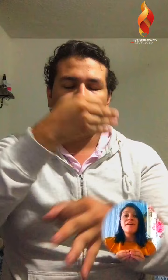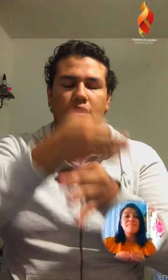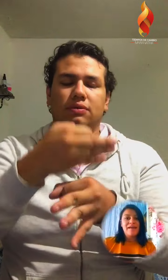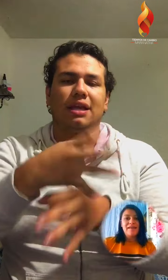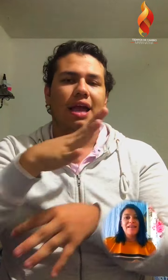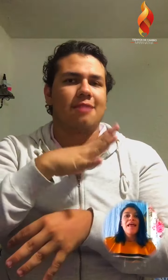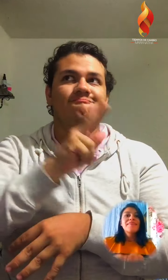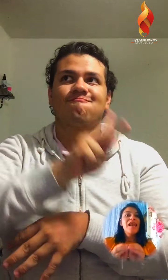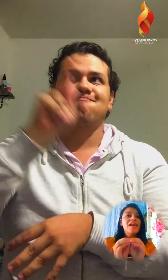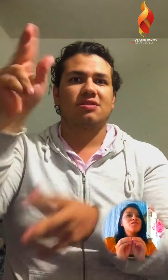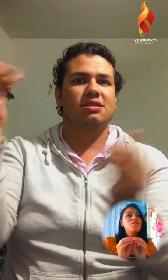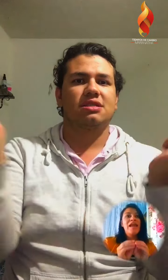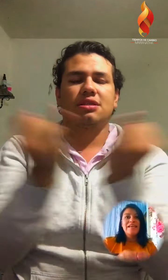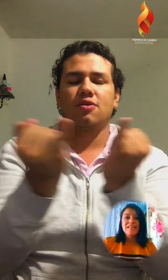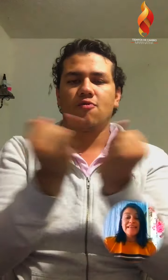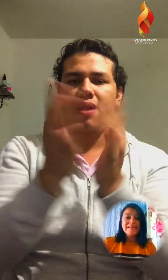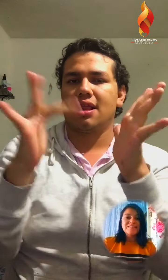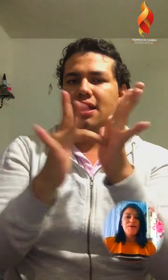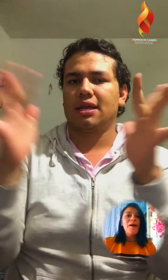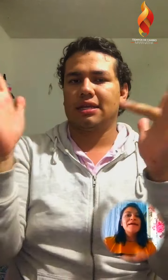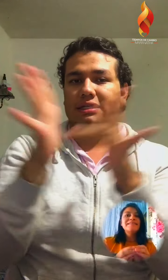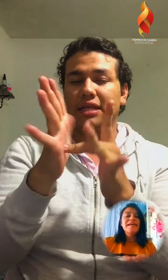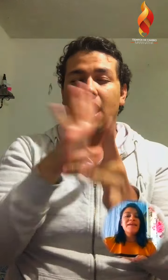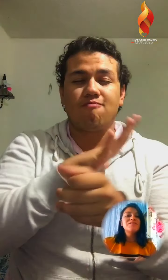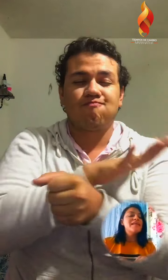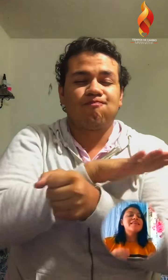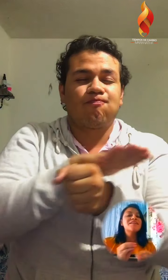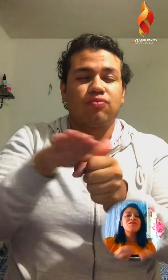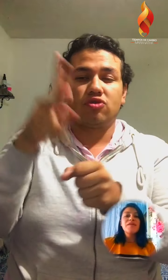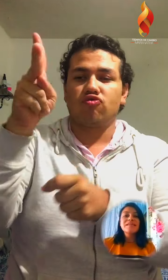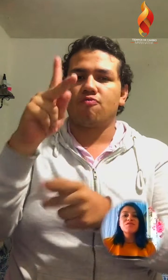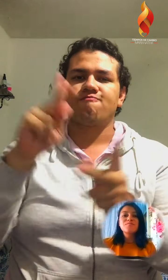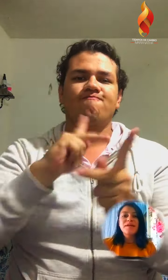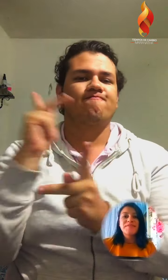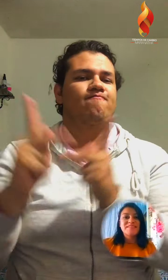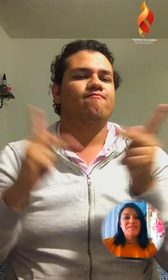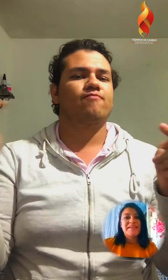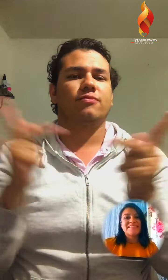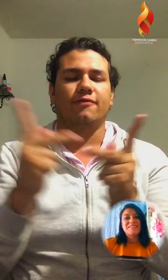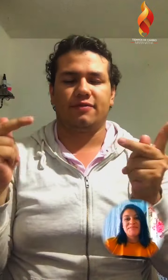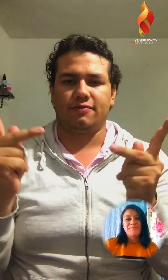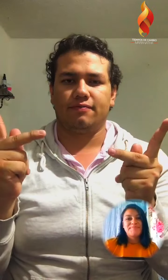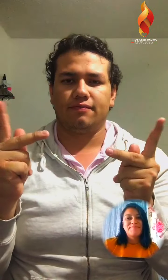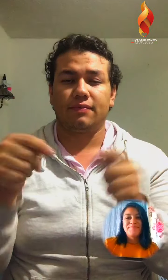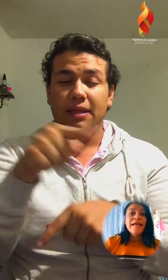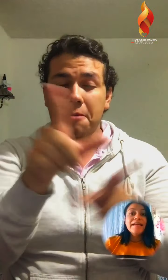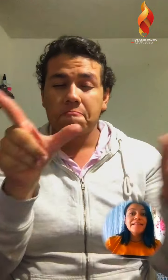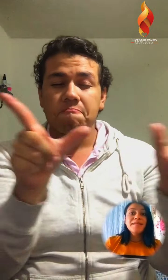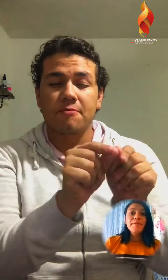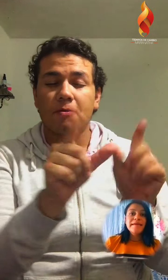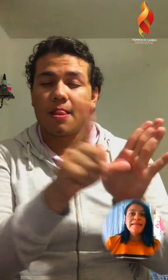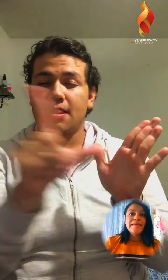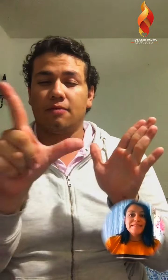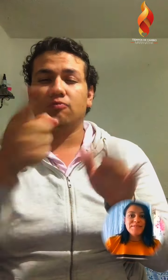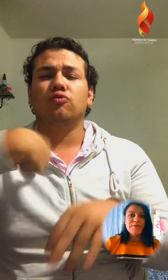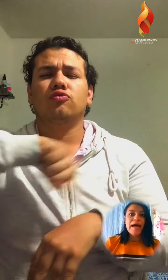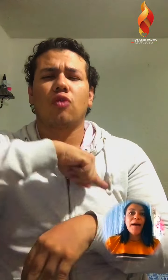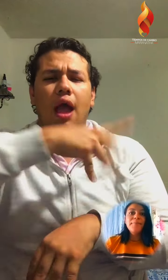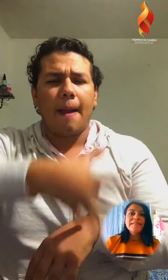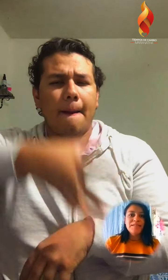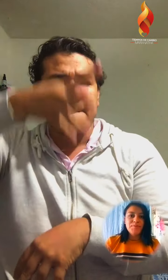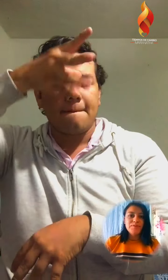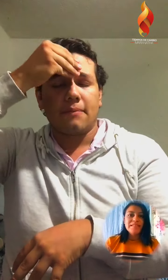viva imagen de la naturaleza de Cristo llenos de todas sus perfecciones. En esta pequeña